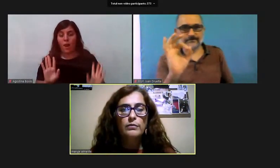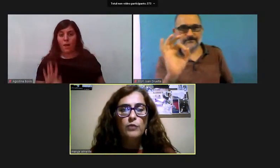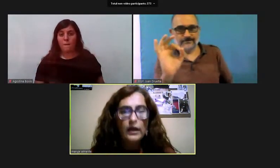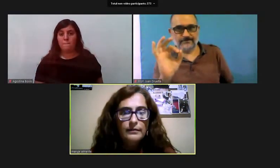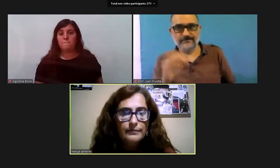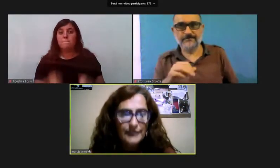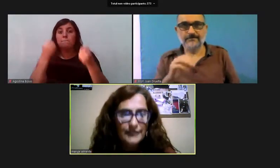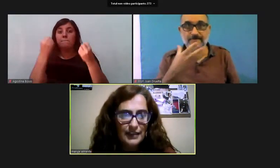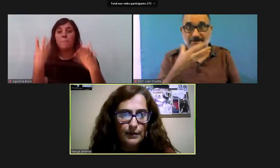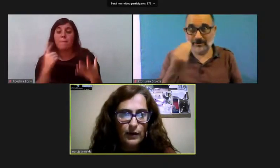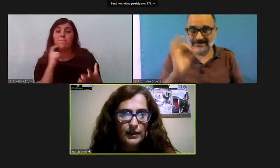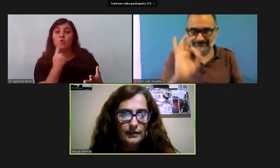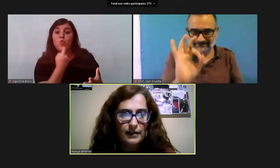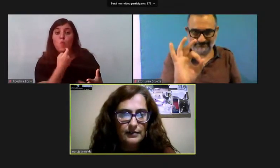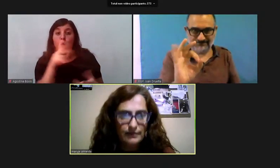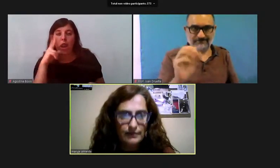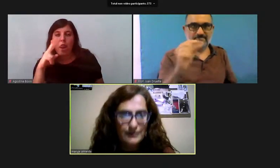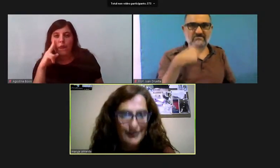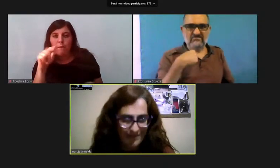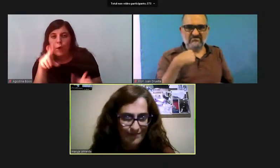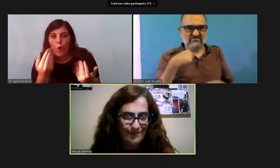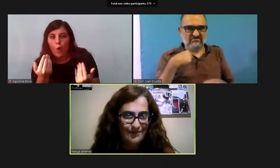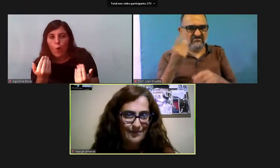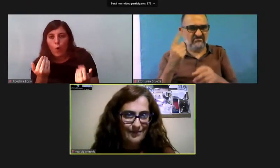Bueno, Juan, ya te veo ahí que estás.